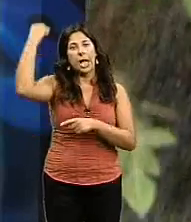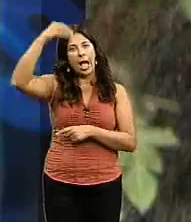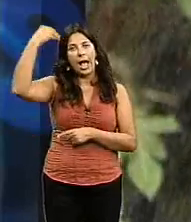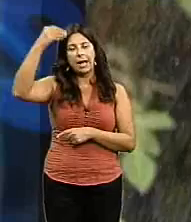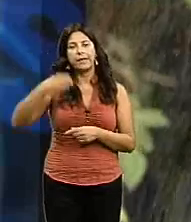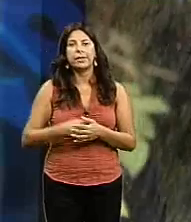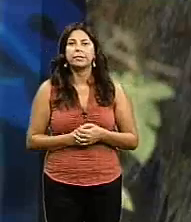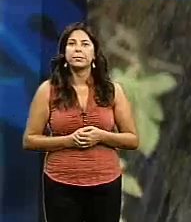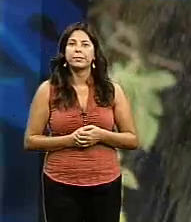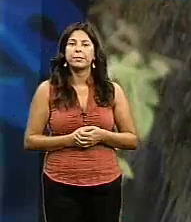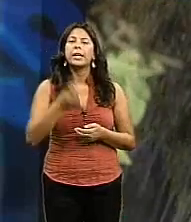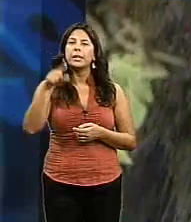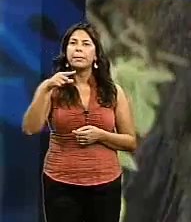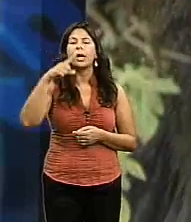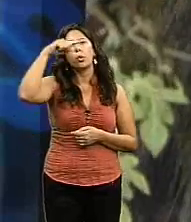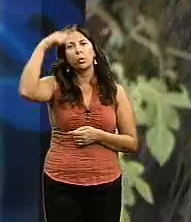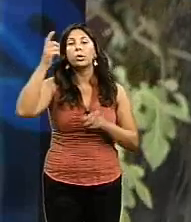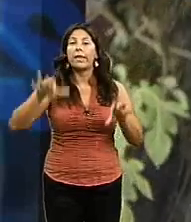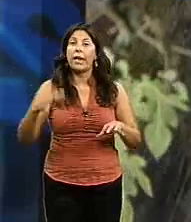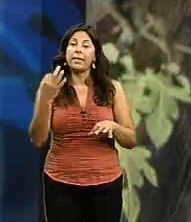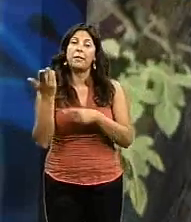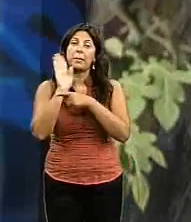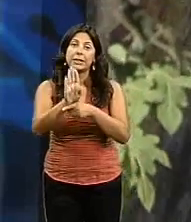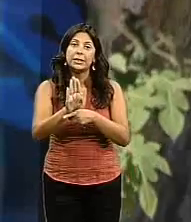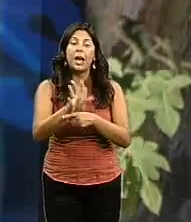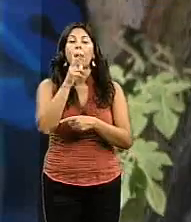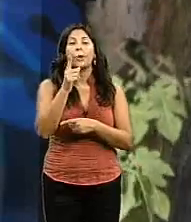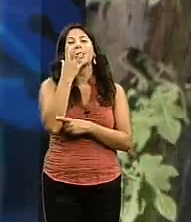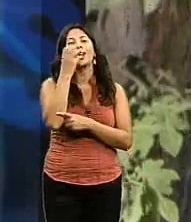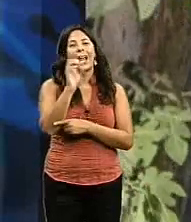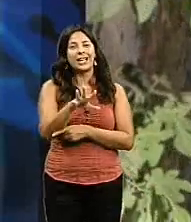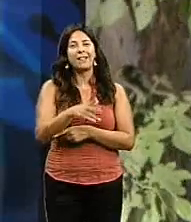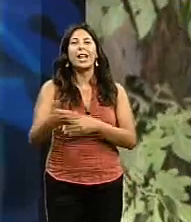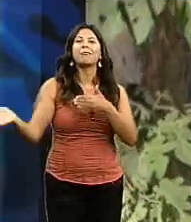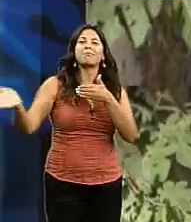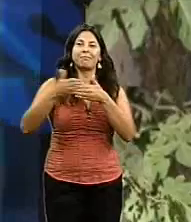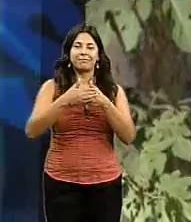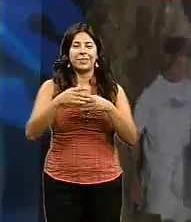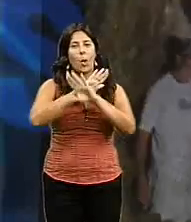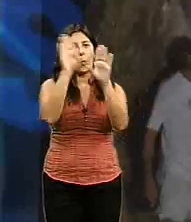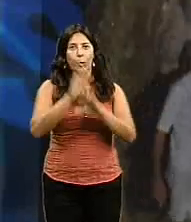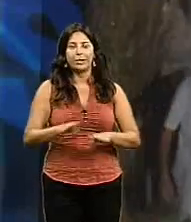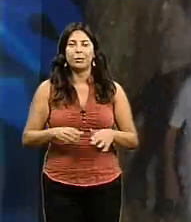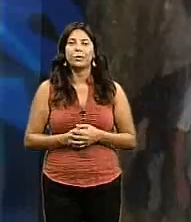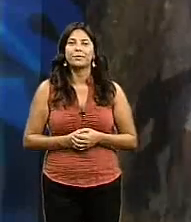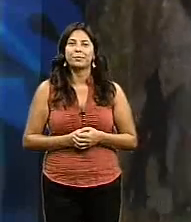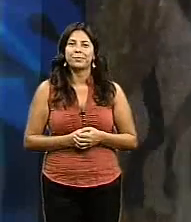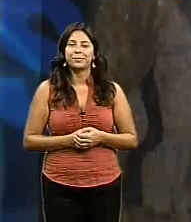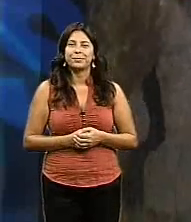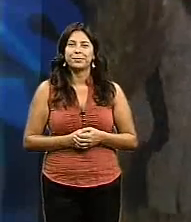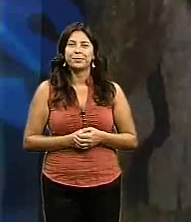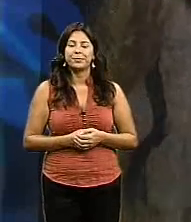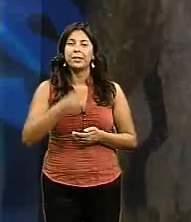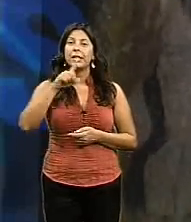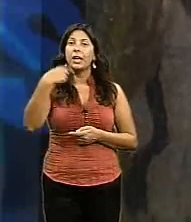Ansawi. También la cultura gaditana tenía que estar presente y el carnaval con los trasnochadores cerraría la función del Parque Génovés. Y